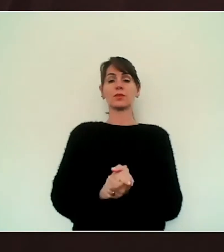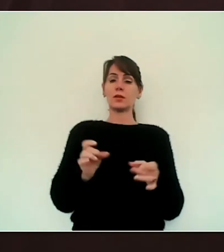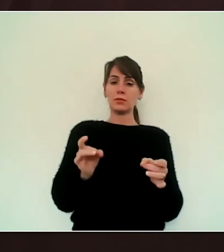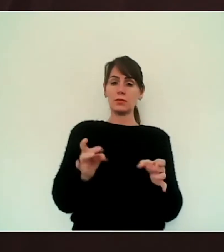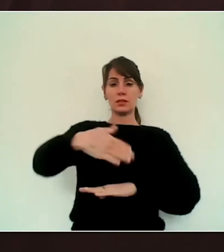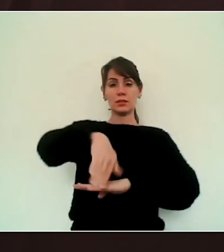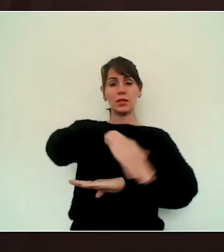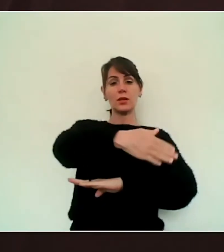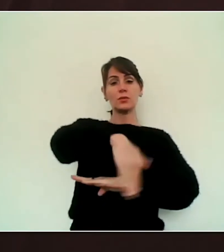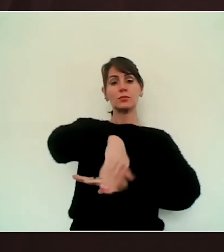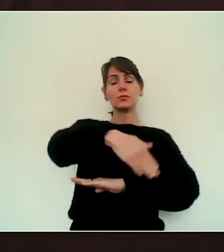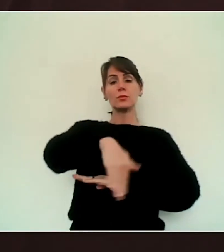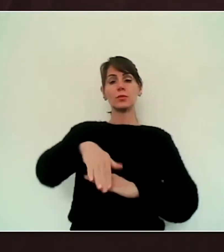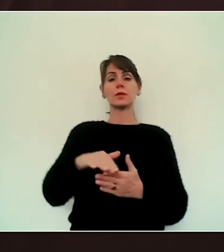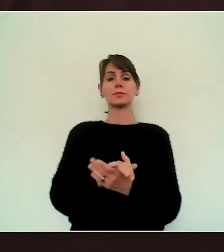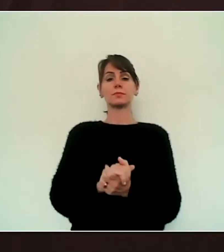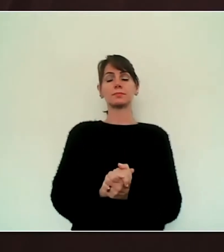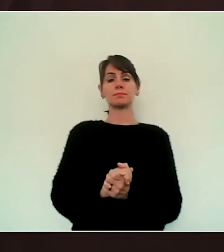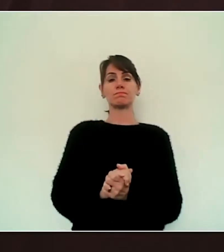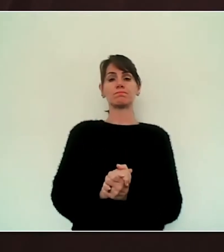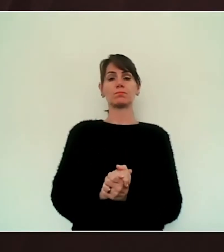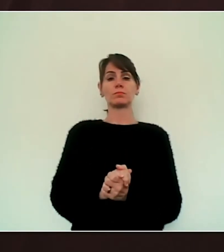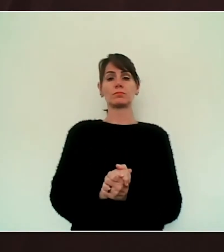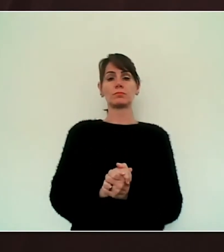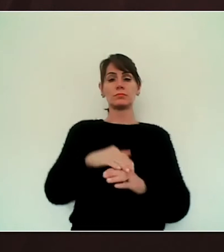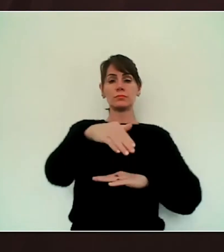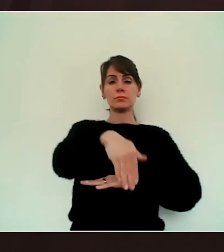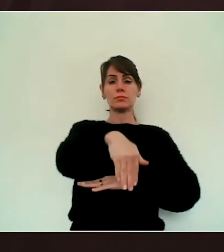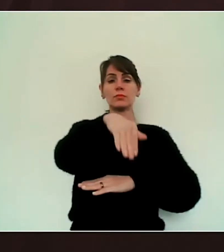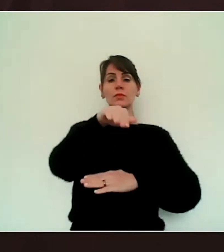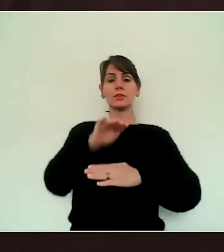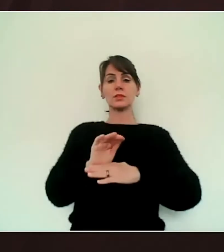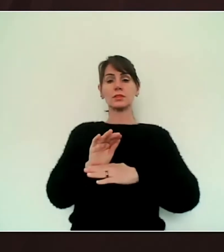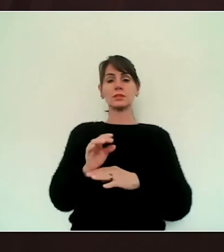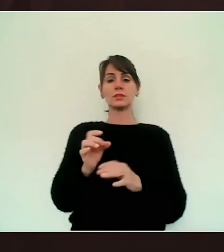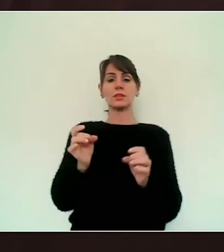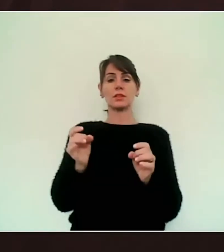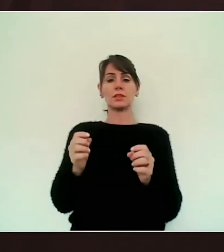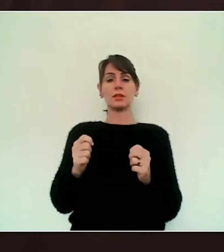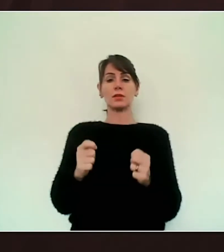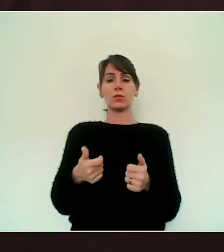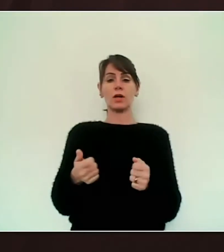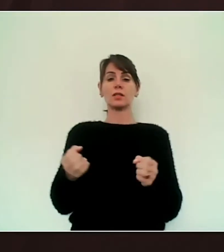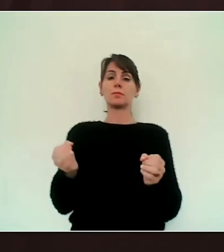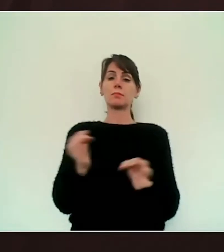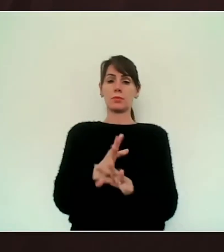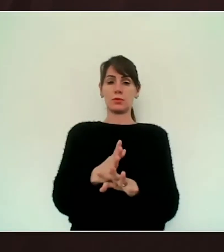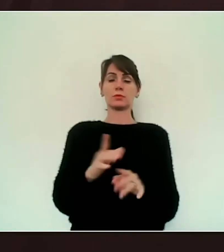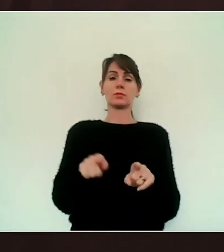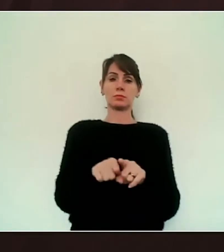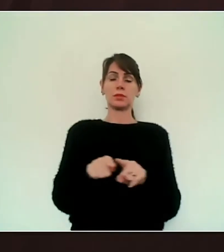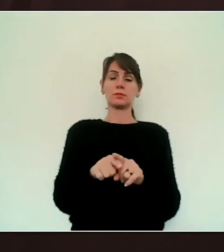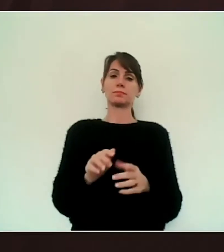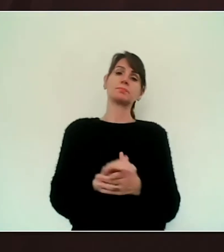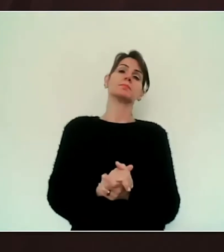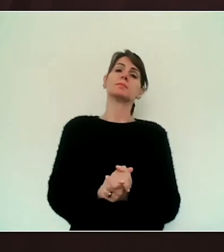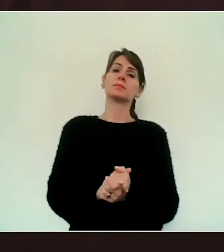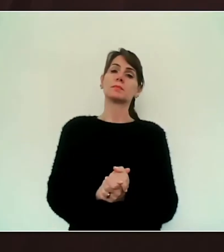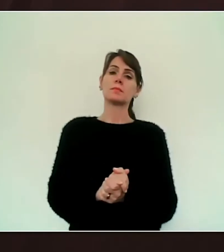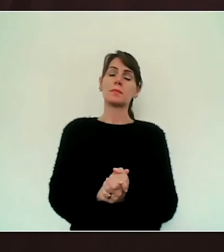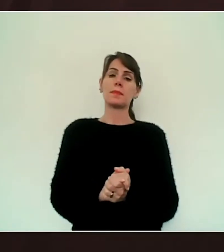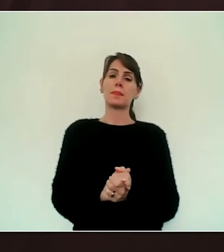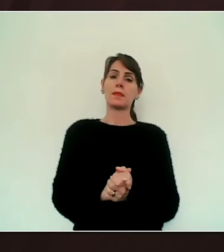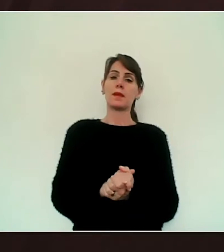E do sudeste está lá na estância quase que prontinho já, para funcionar. É só alguma prefeitura